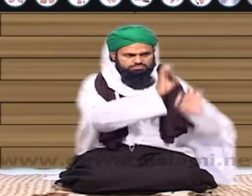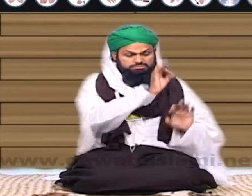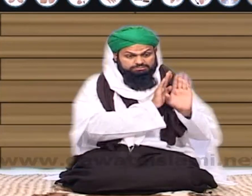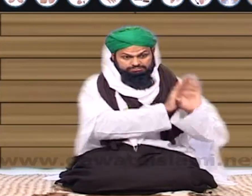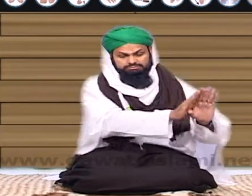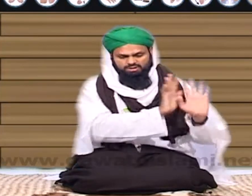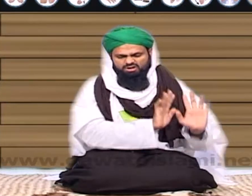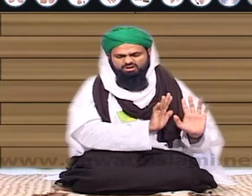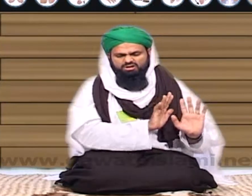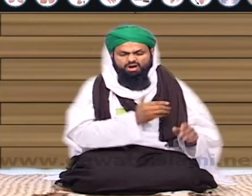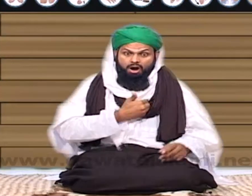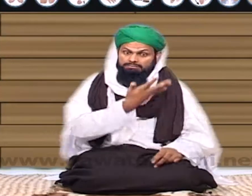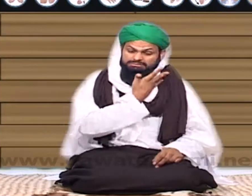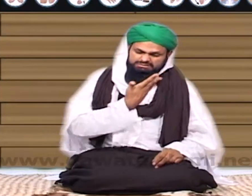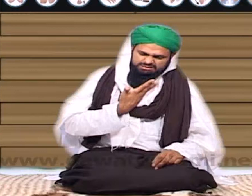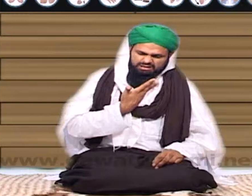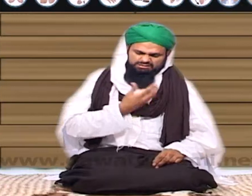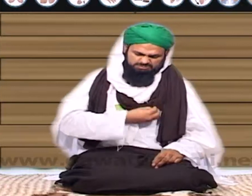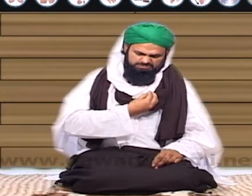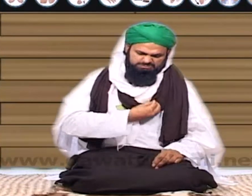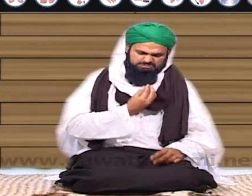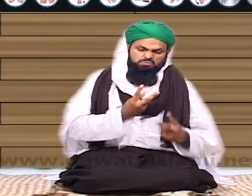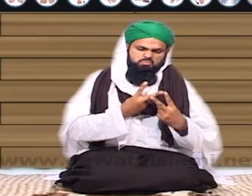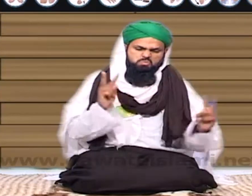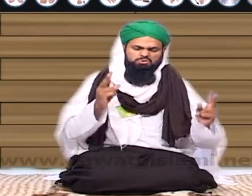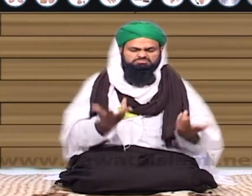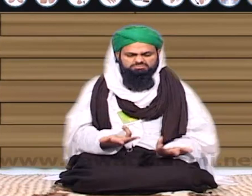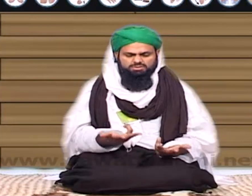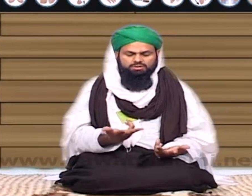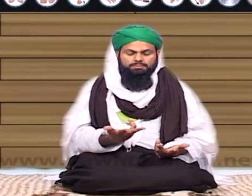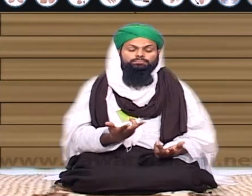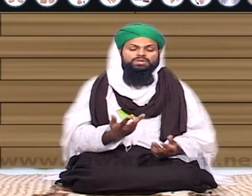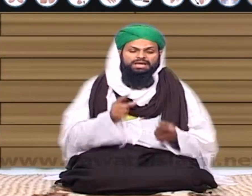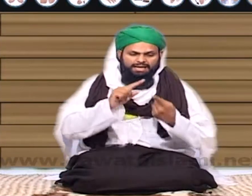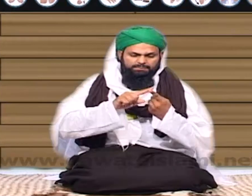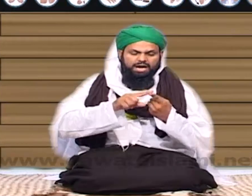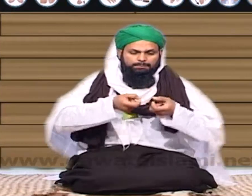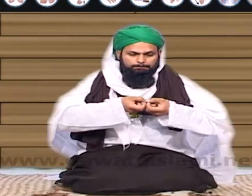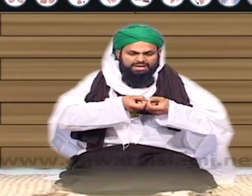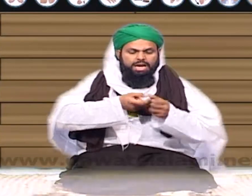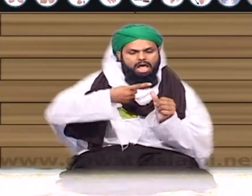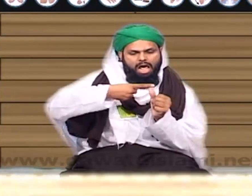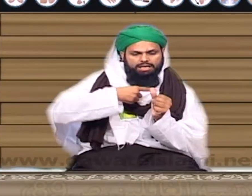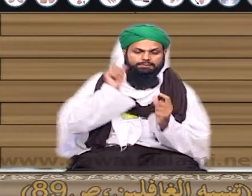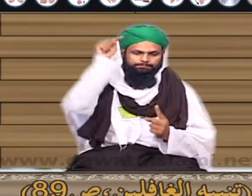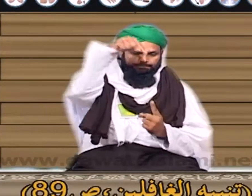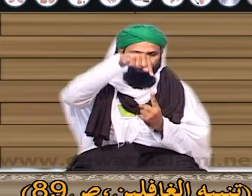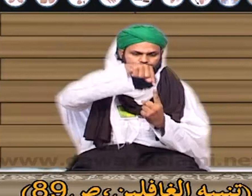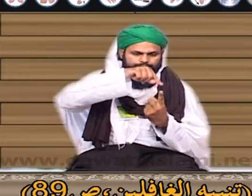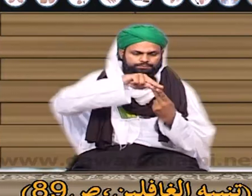بہت گریز کرتے تھے. ہم لوگ پتہ نہیں ان چیزوں میں اتنی دلچسپی کیوں لیتے. حضرت ابراہیم بن ادم رحمۃ اللہ علیہ